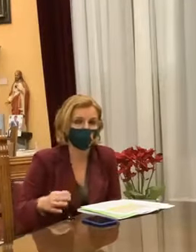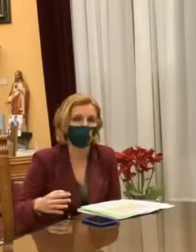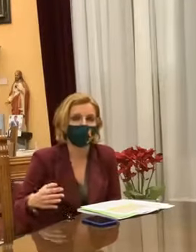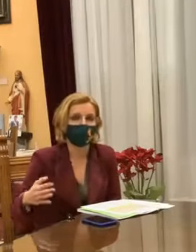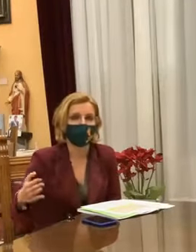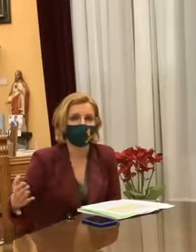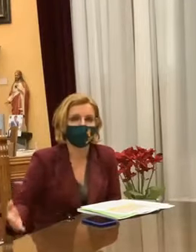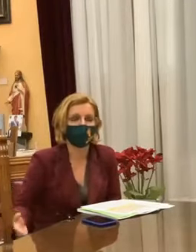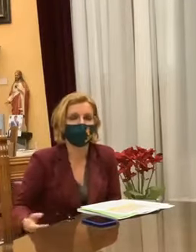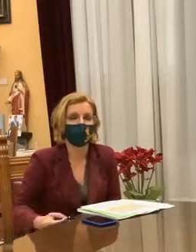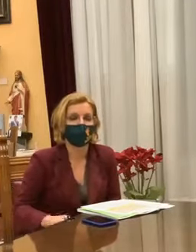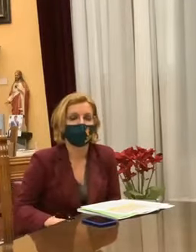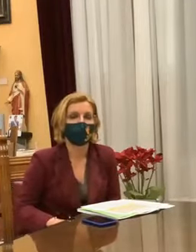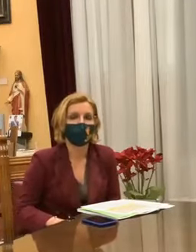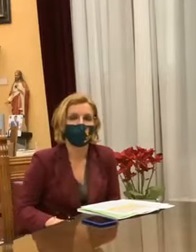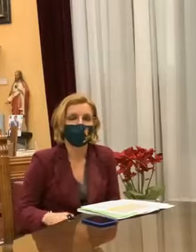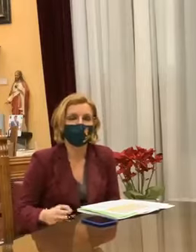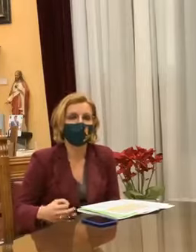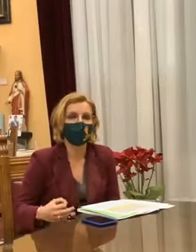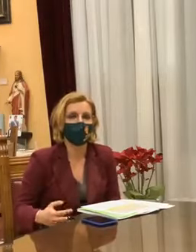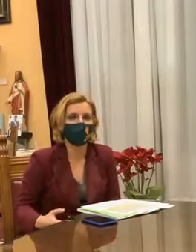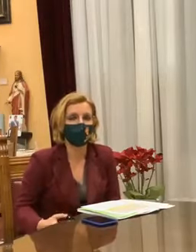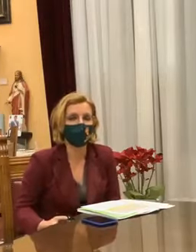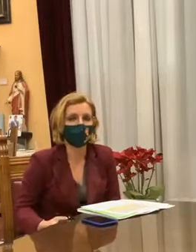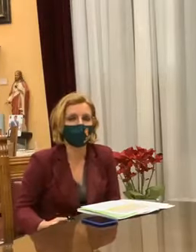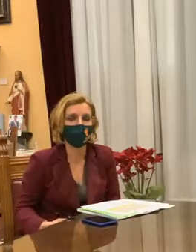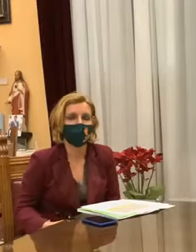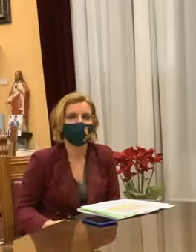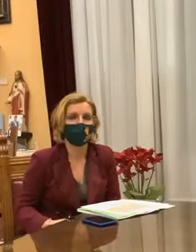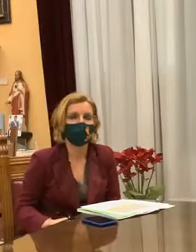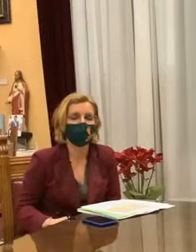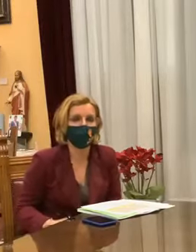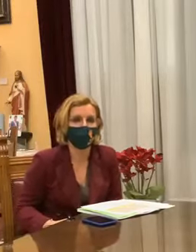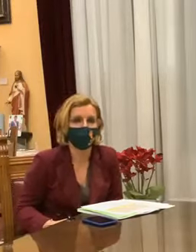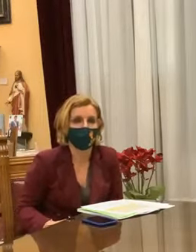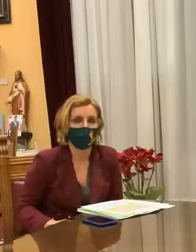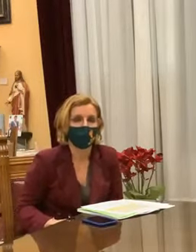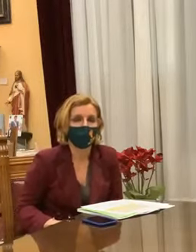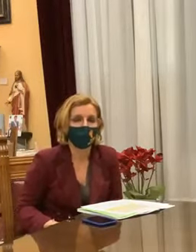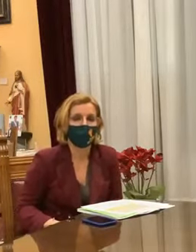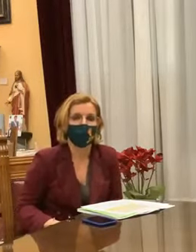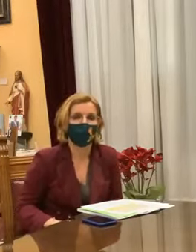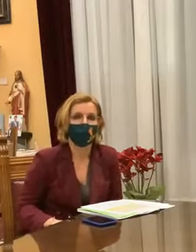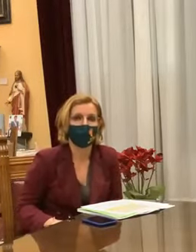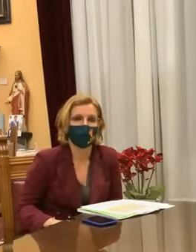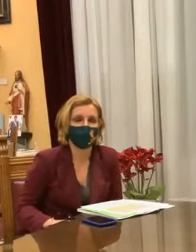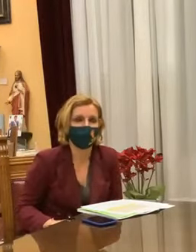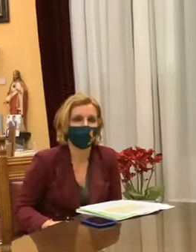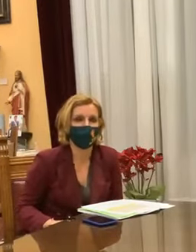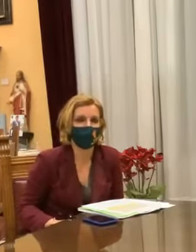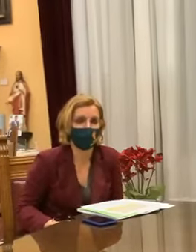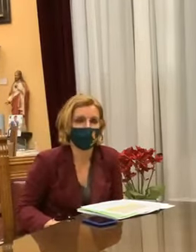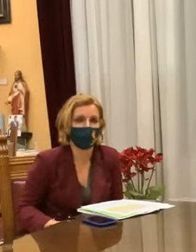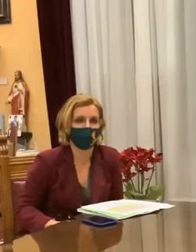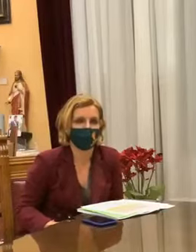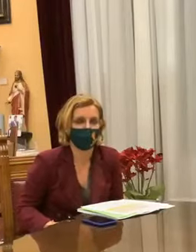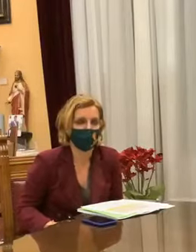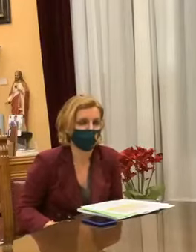firma e la diffonde la dottoressa Marzia Furnari, nella quale ci dice che nella settimana